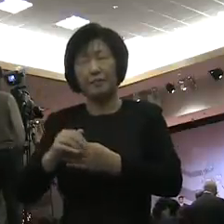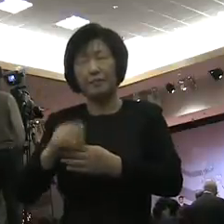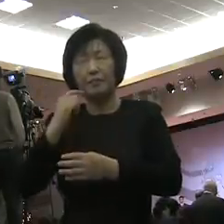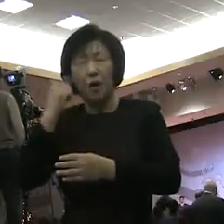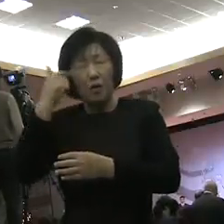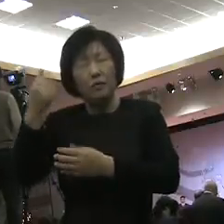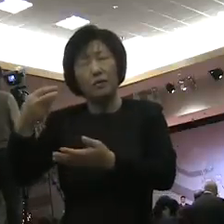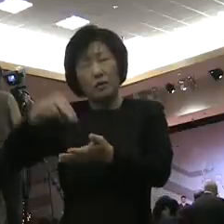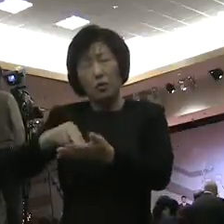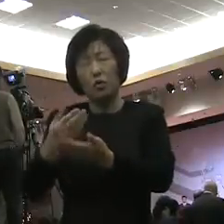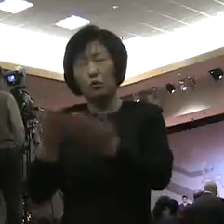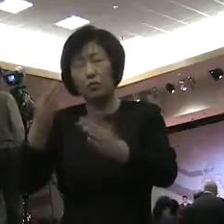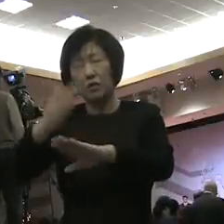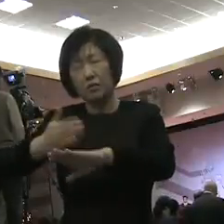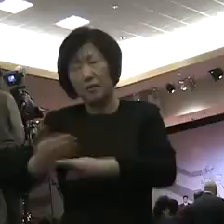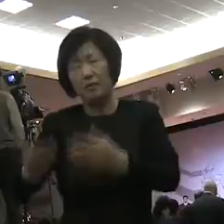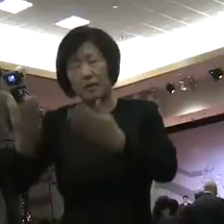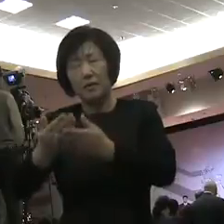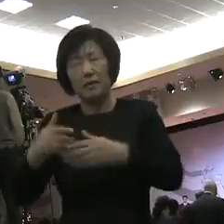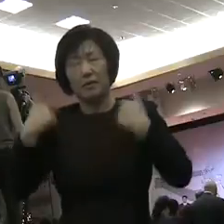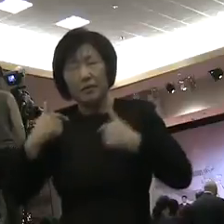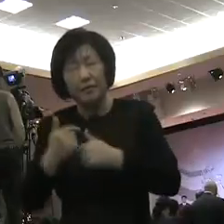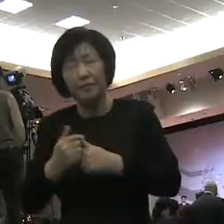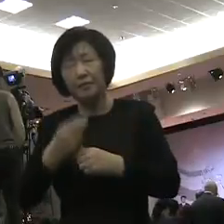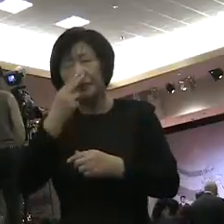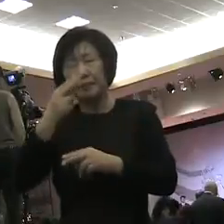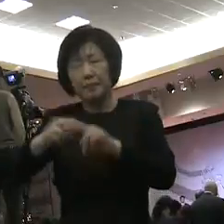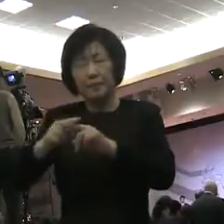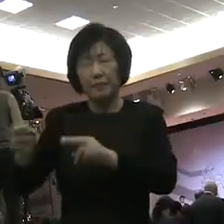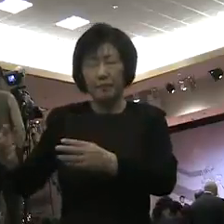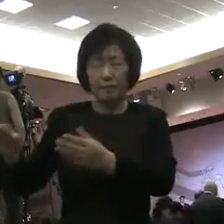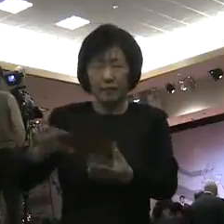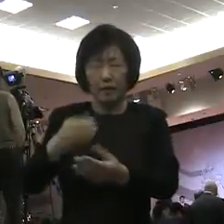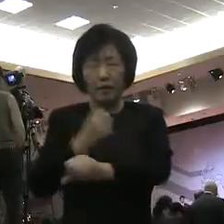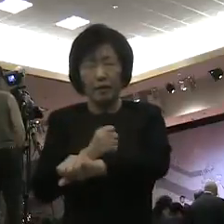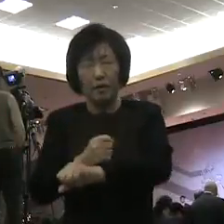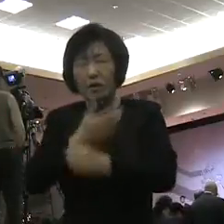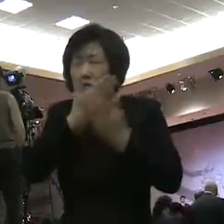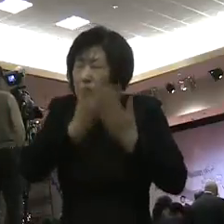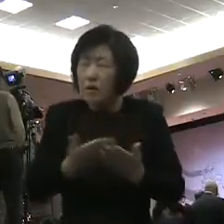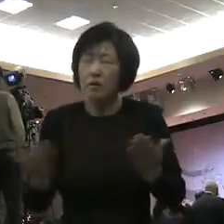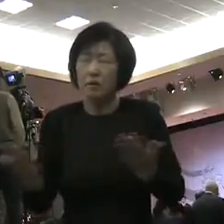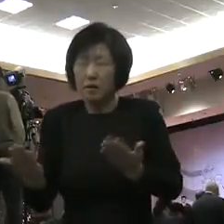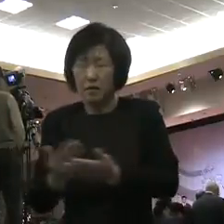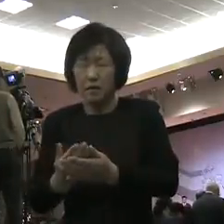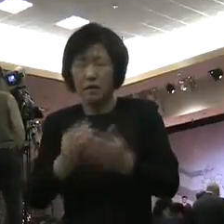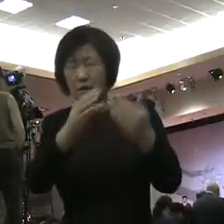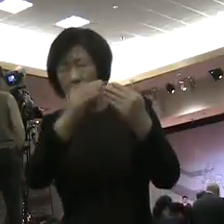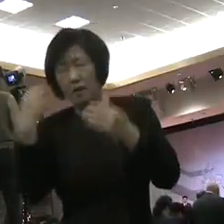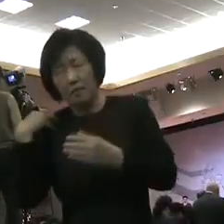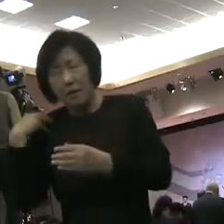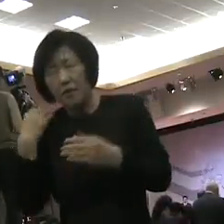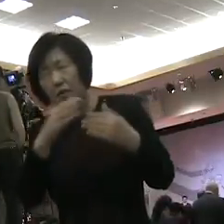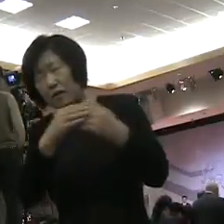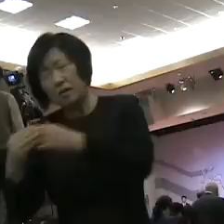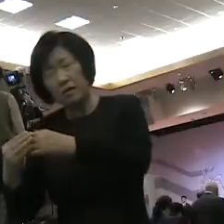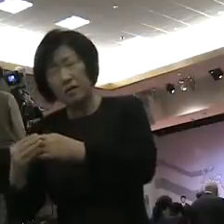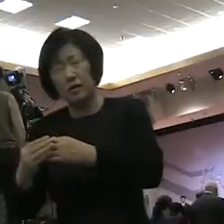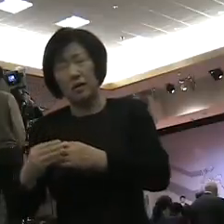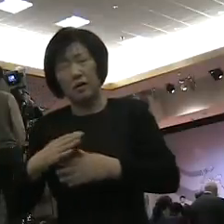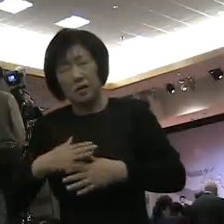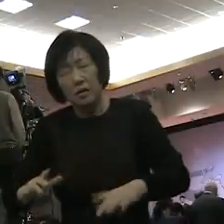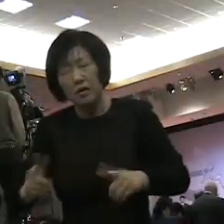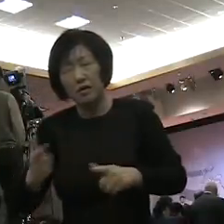강건함을 허락하시고 영적 리더십에 기름을 부으셔서 귀한 사역을 잘 감당하시고 이끌어 나가시는데 지침이 없게 하여